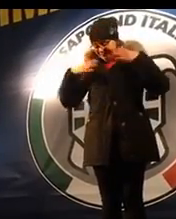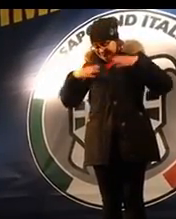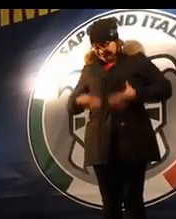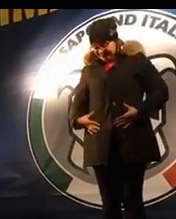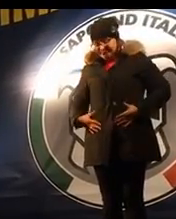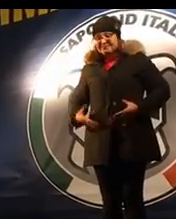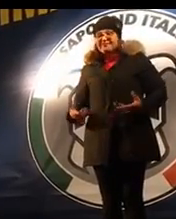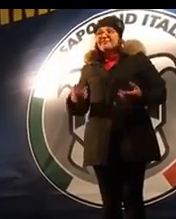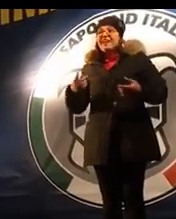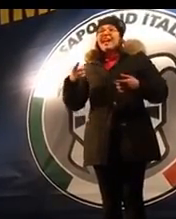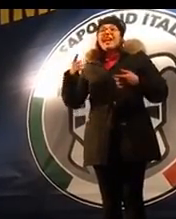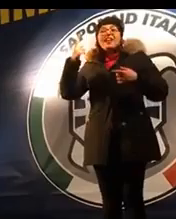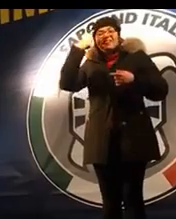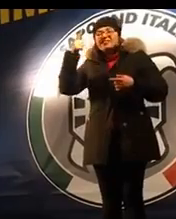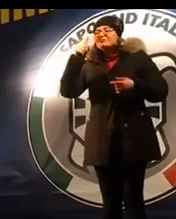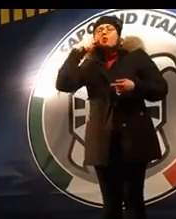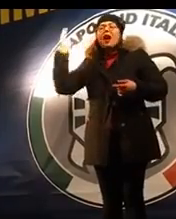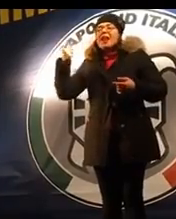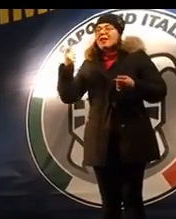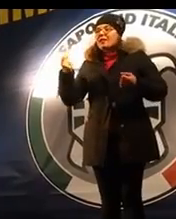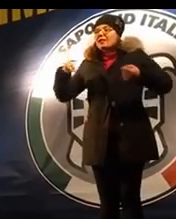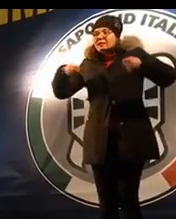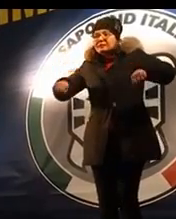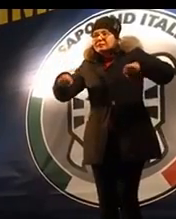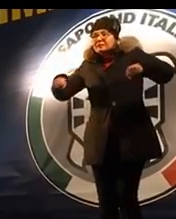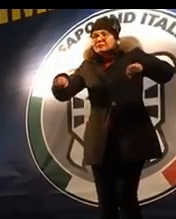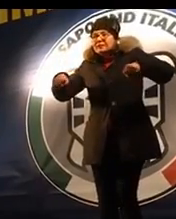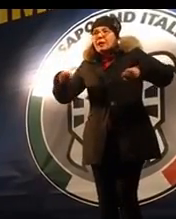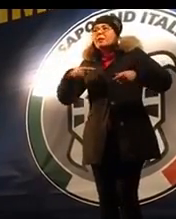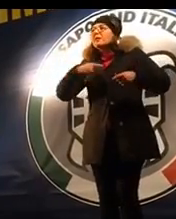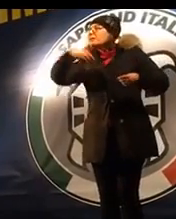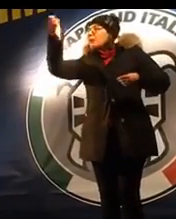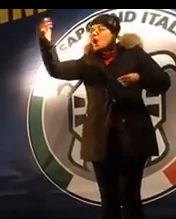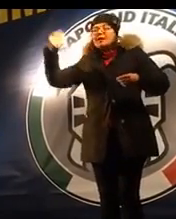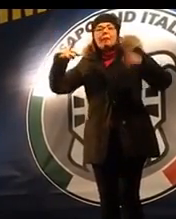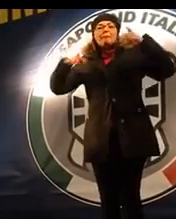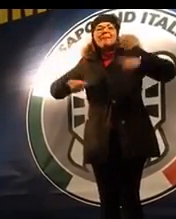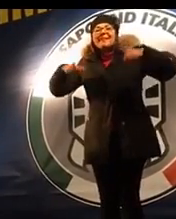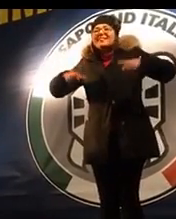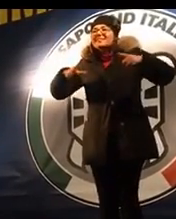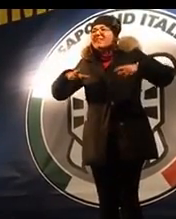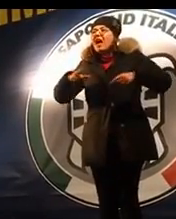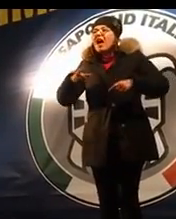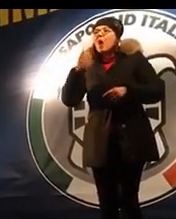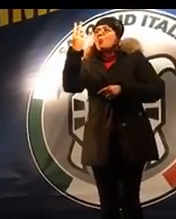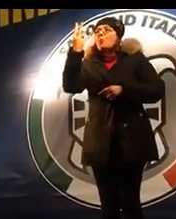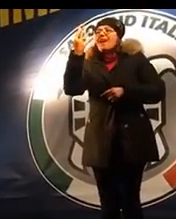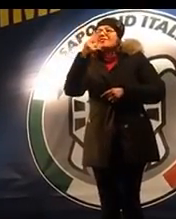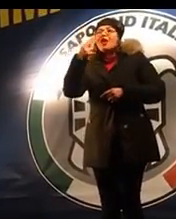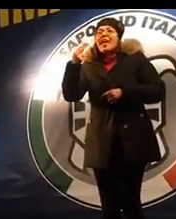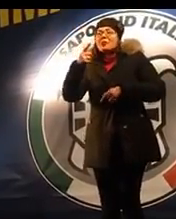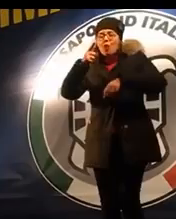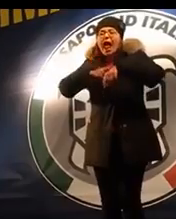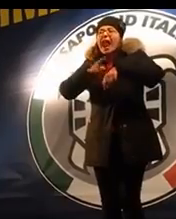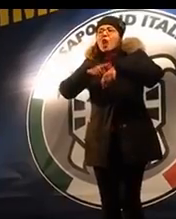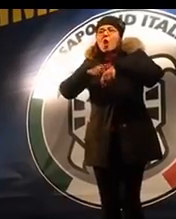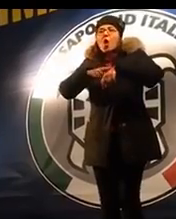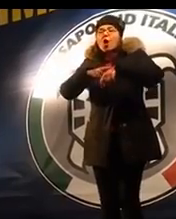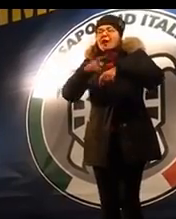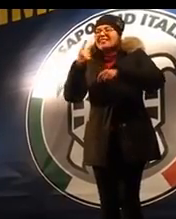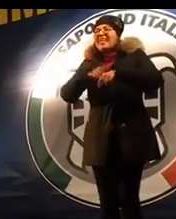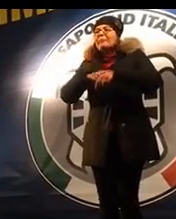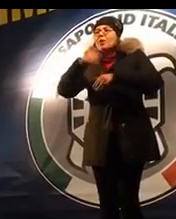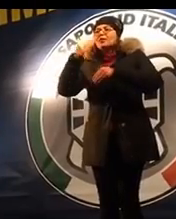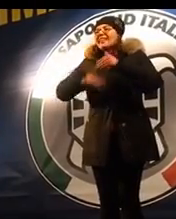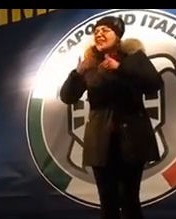consegnando le pizze a 4,60 euro l'ora con contratto a tempo determinato. Quello non è un lavoratore, quello è uno schiavo, e non